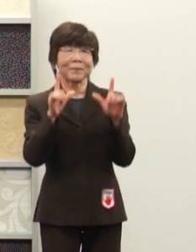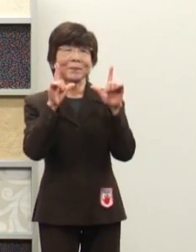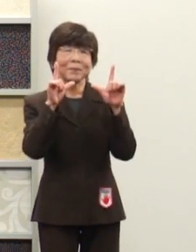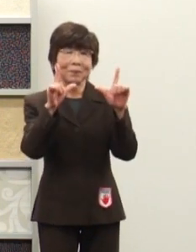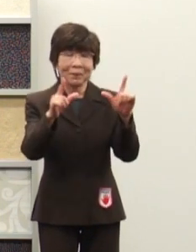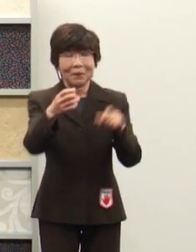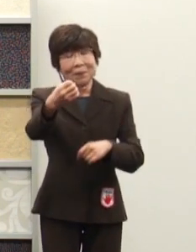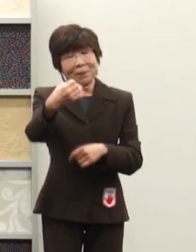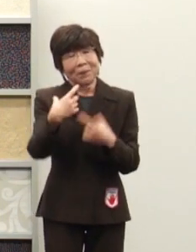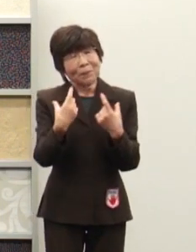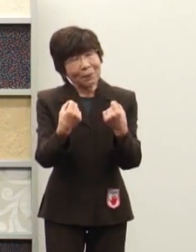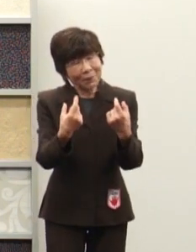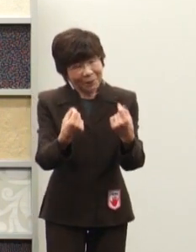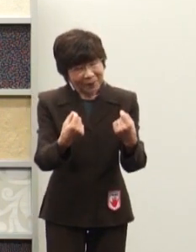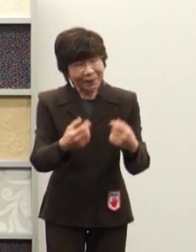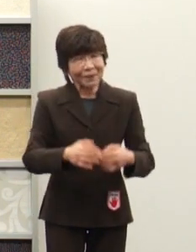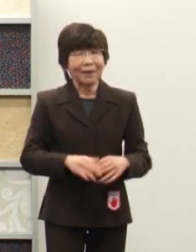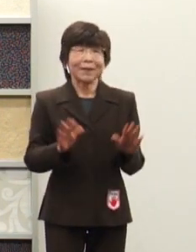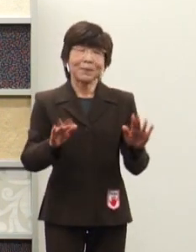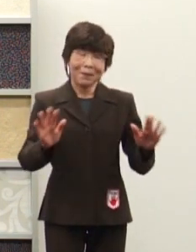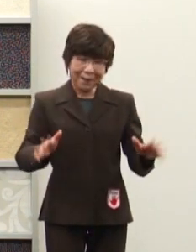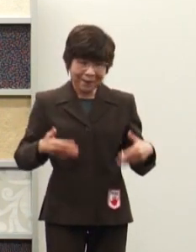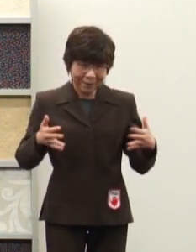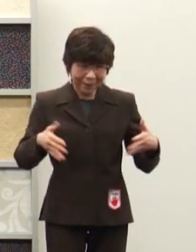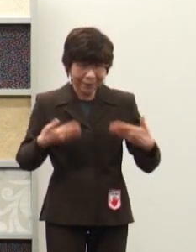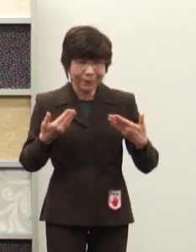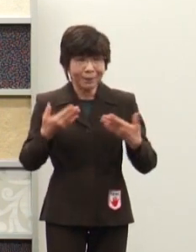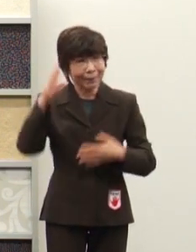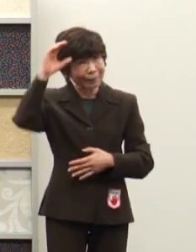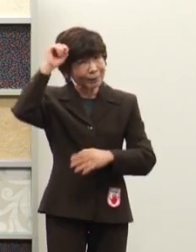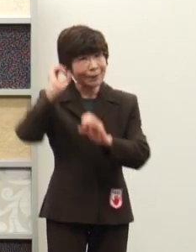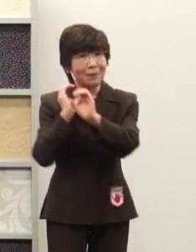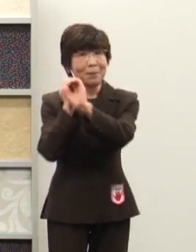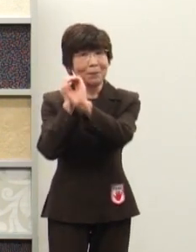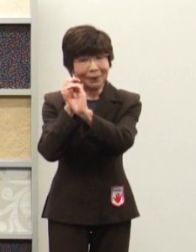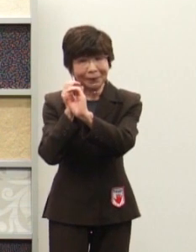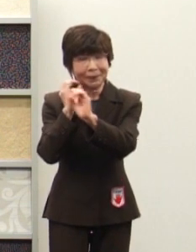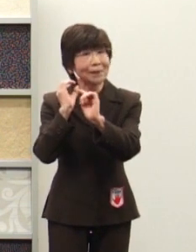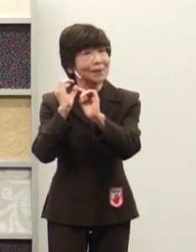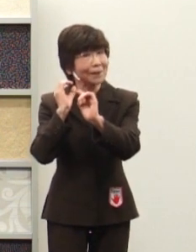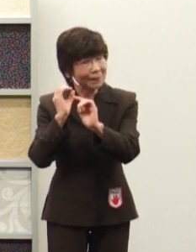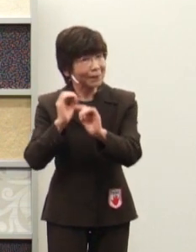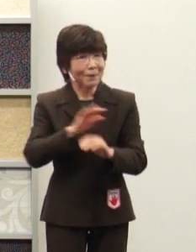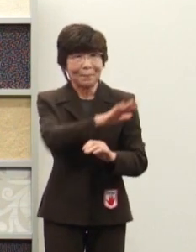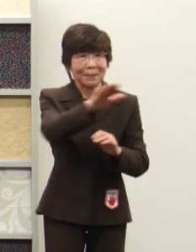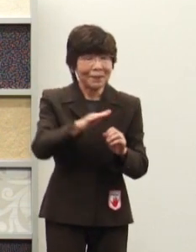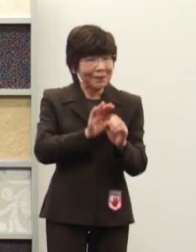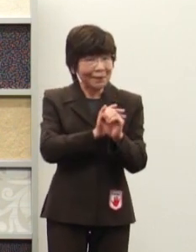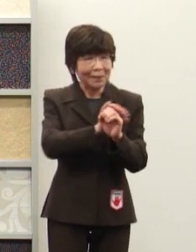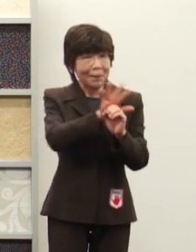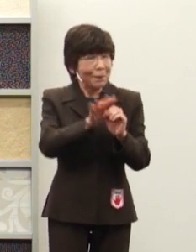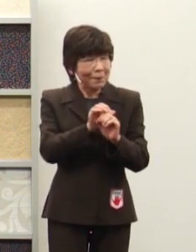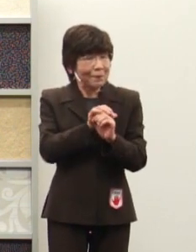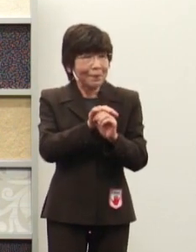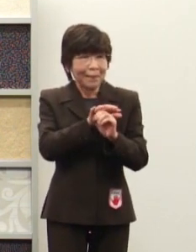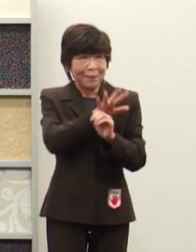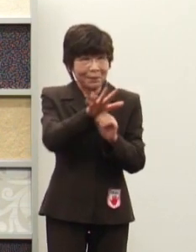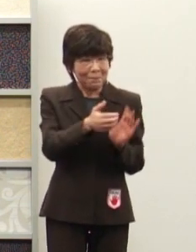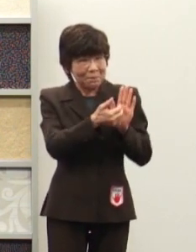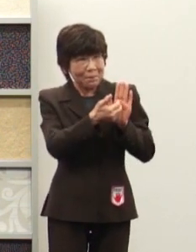この春のお祭りをですね、その、まあ、コロナを乗り越えて、いよいよ経済再